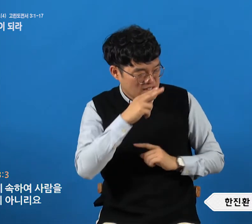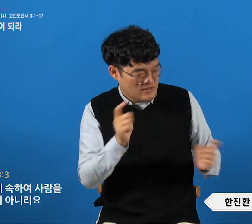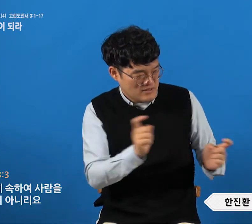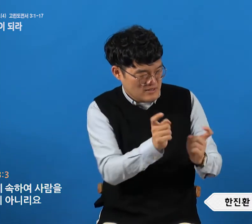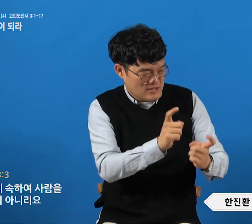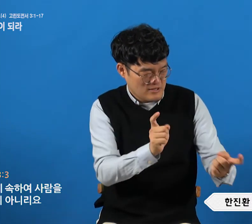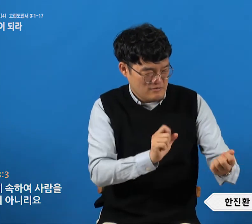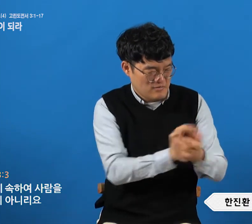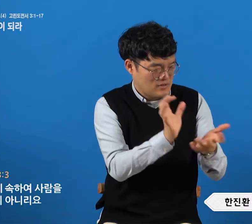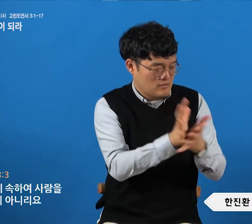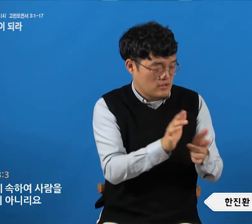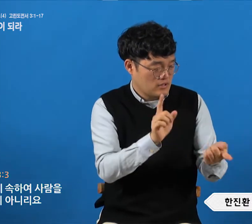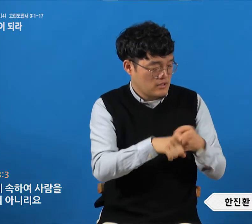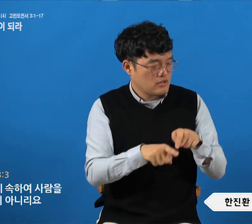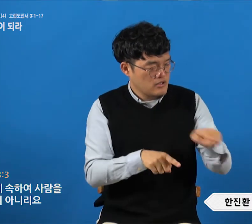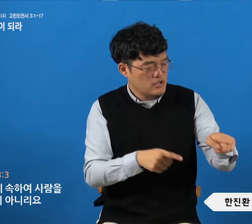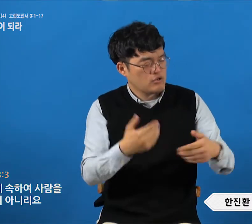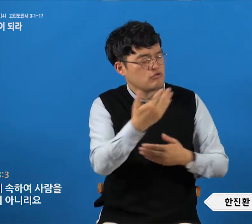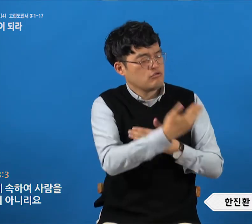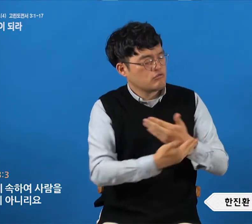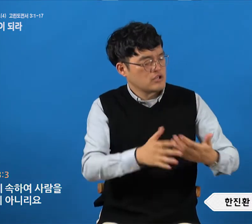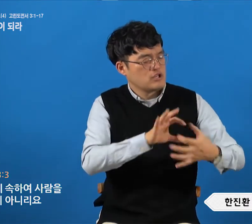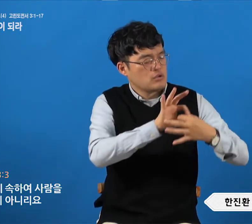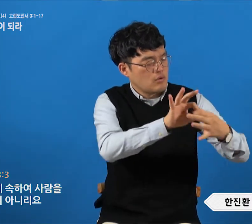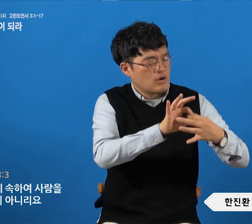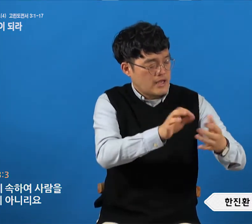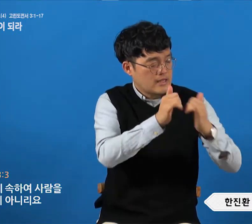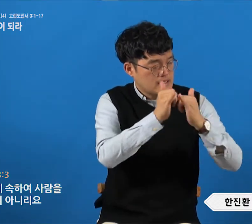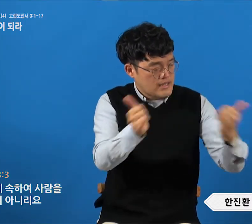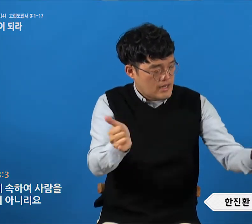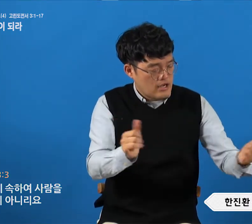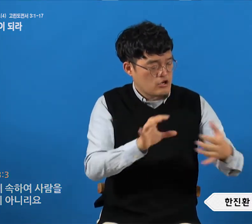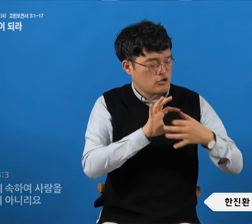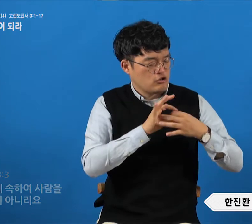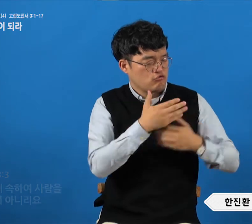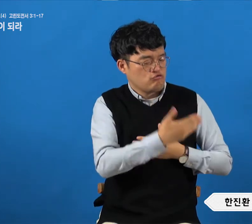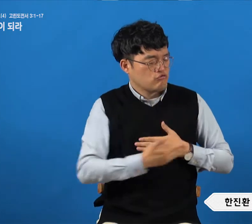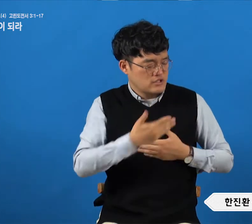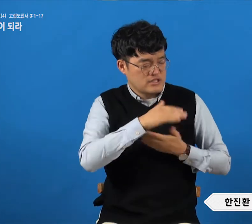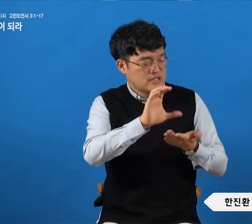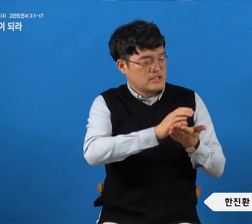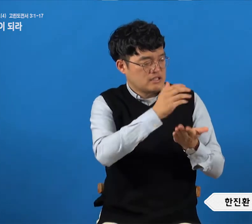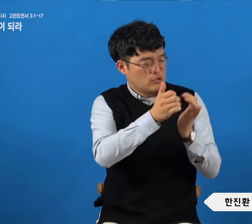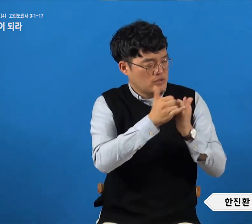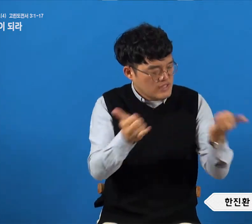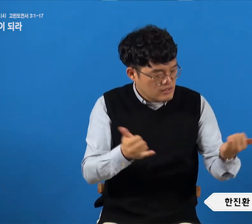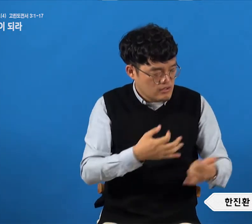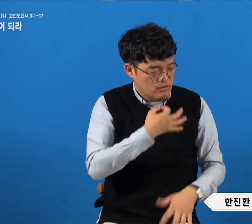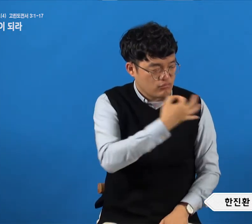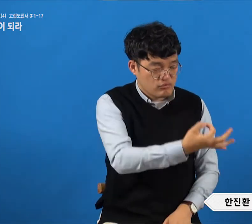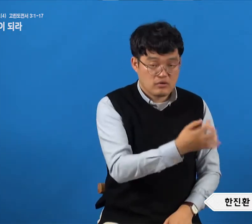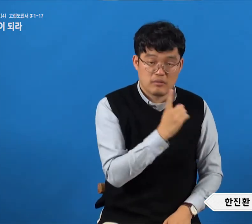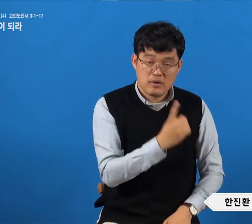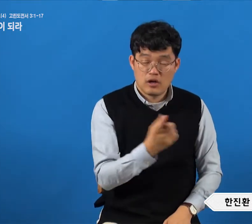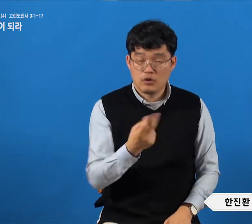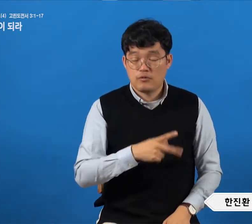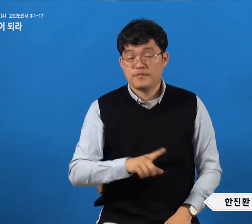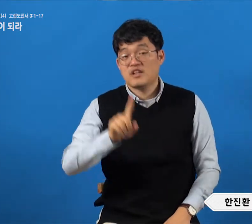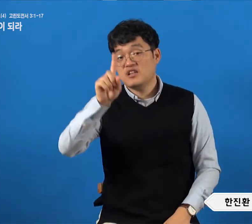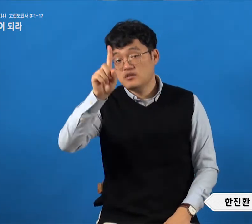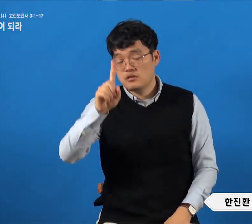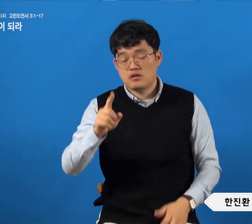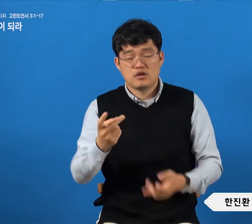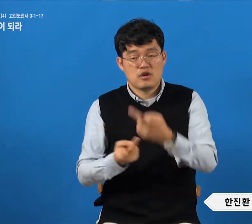향해서 육신에 속한 자라고 했습니다. 육적인 그리스도인이라는 뜻이죠. 또